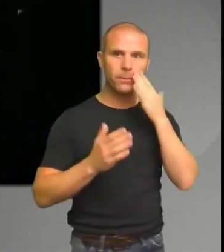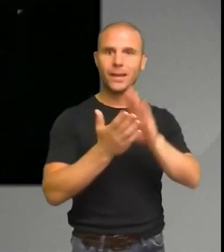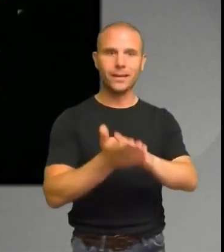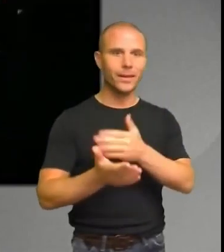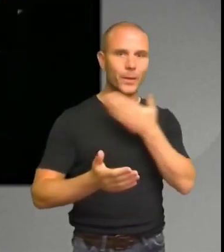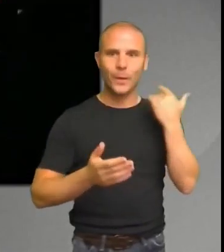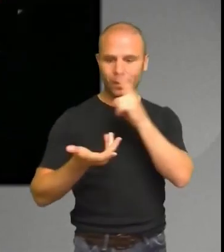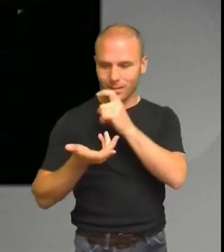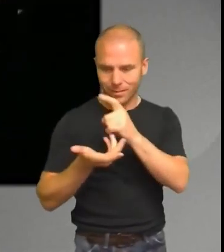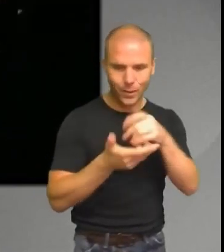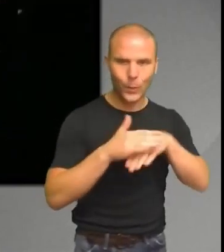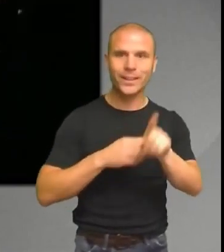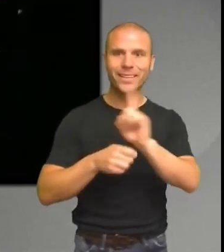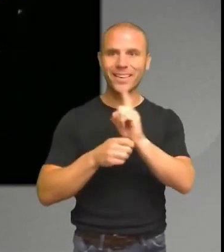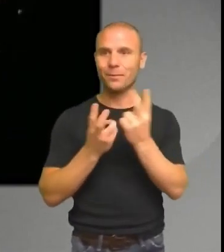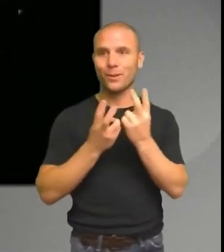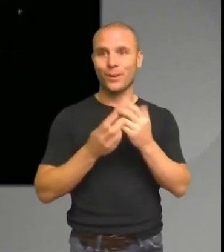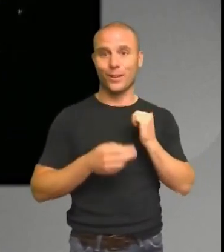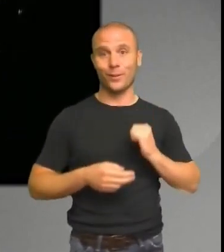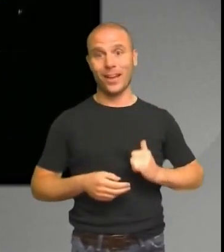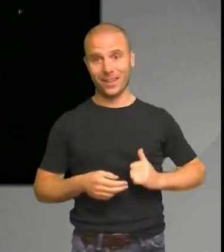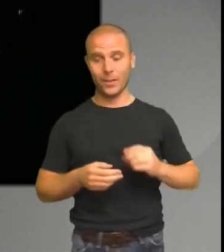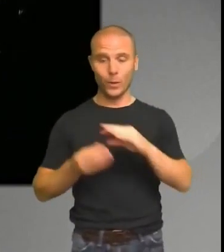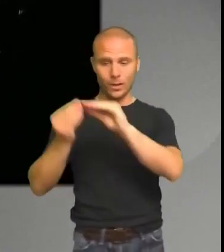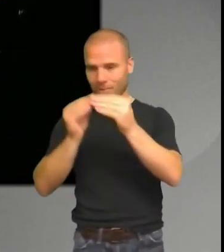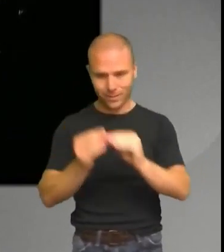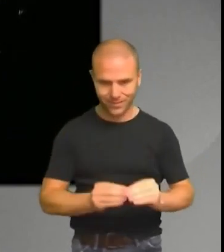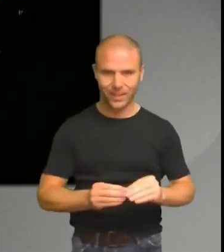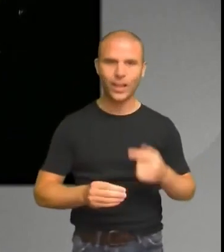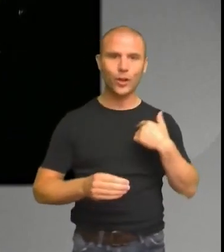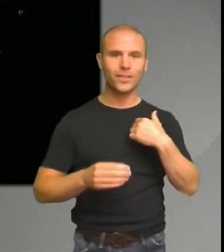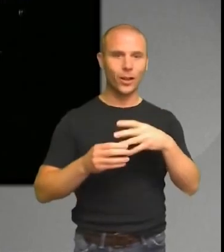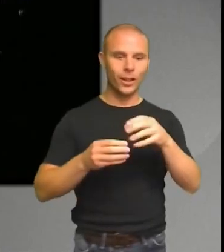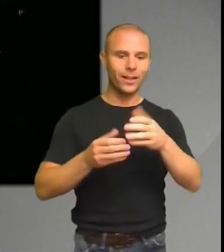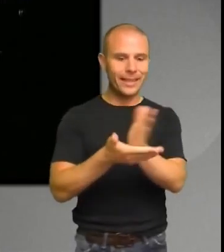nöja er. Jag kan inte göra mig än så, tyvärr. Jag tänker inte plocka ner den igen.